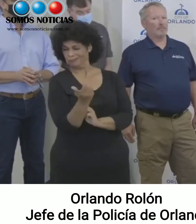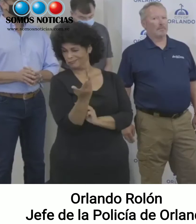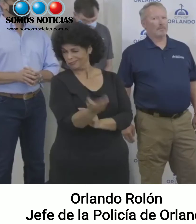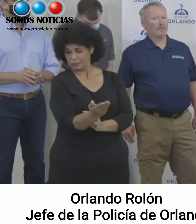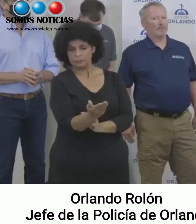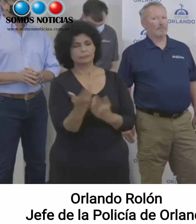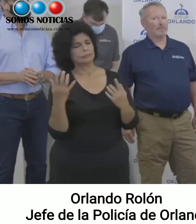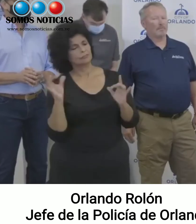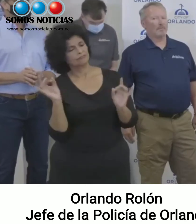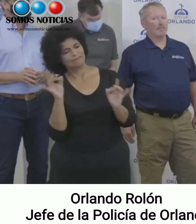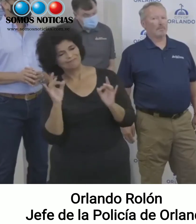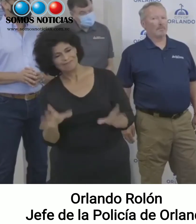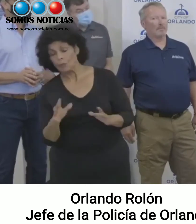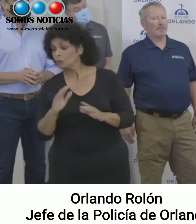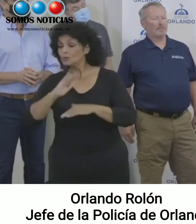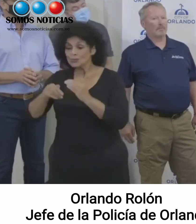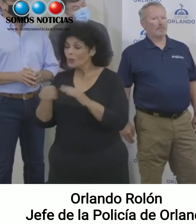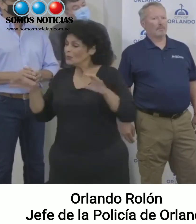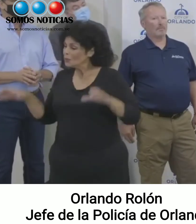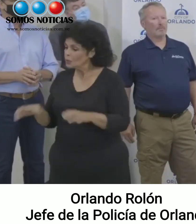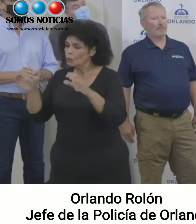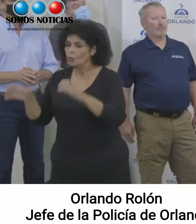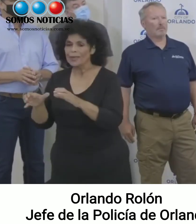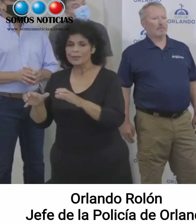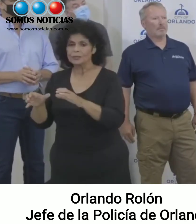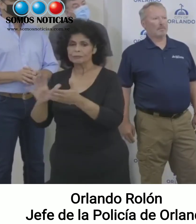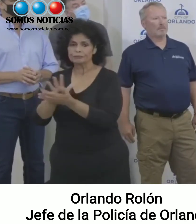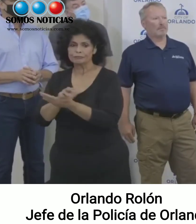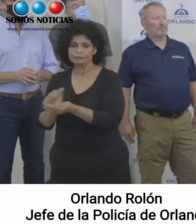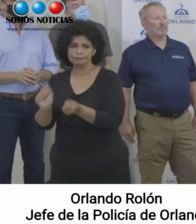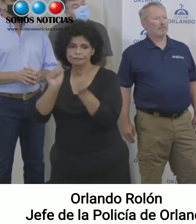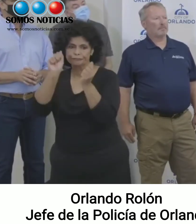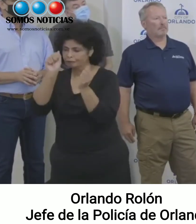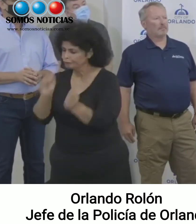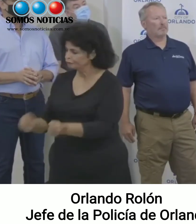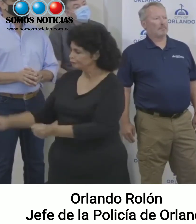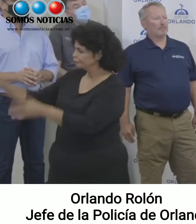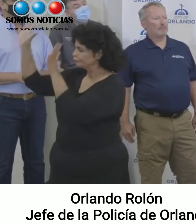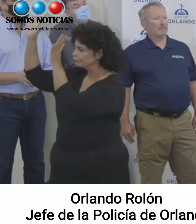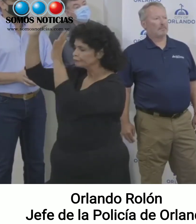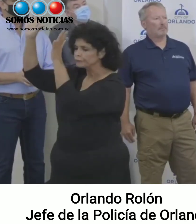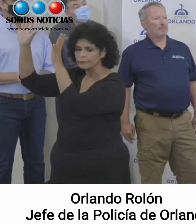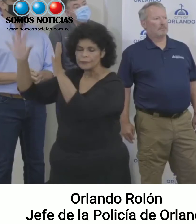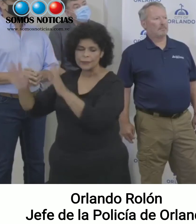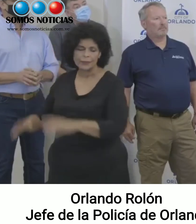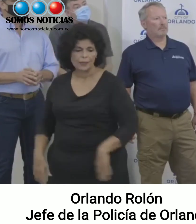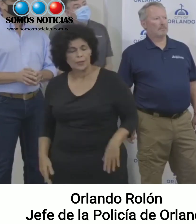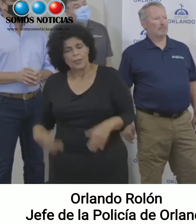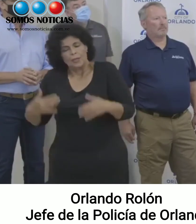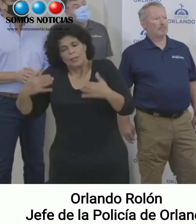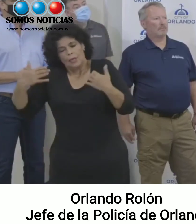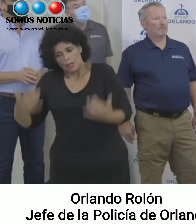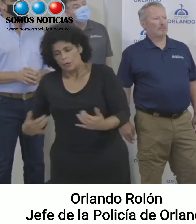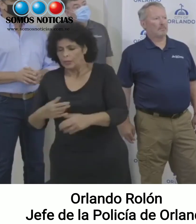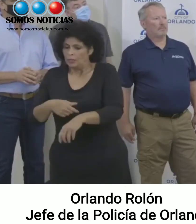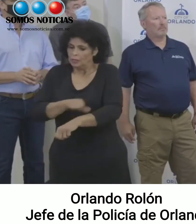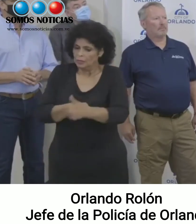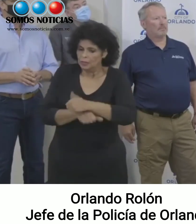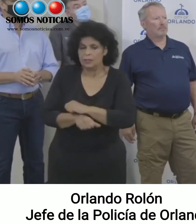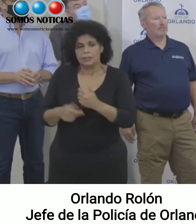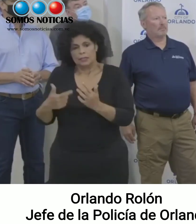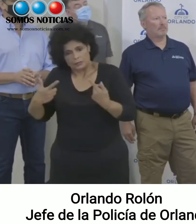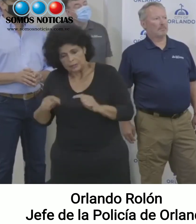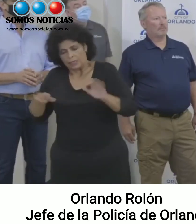eso borra todo lo bueno o lo positivo que se hizo, y por esa parte tenemos que hacer lo mejor para educar a la